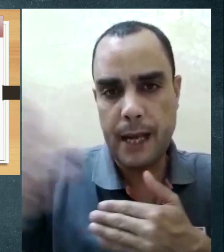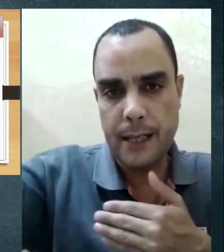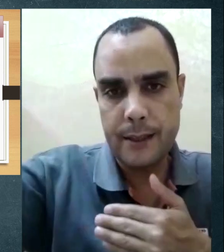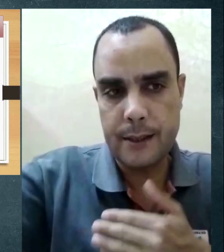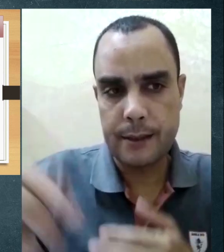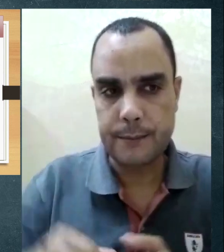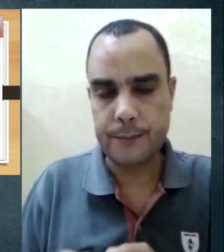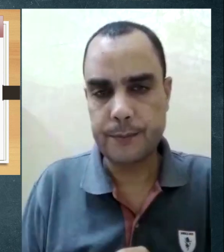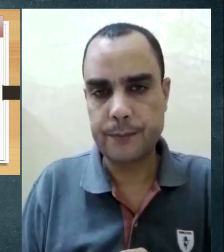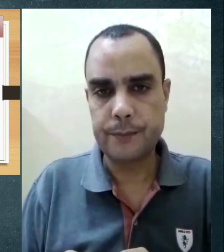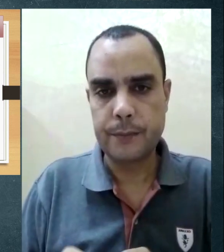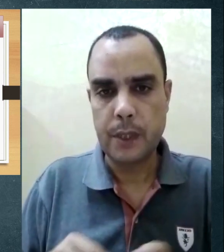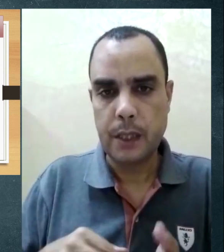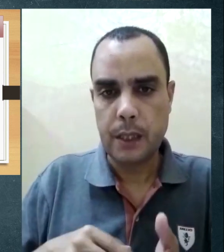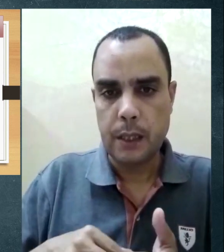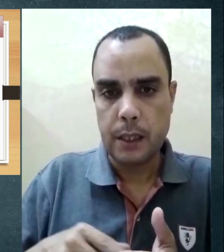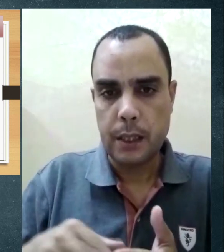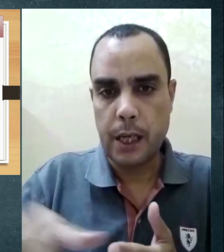يبتعد،